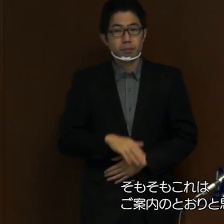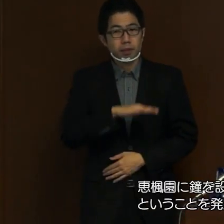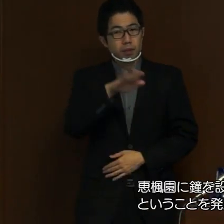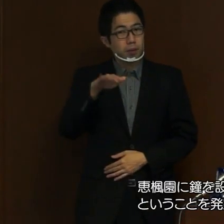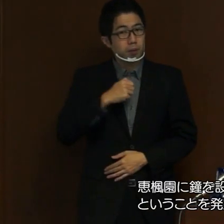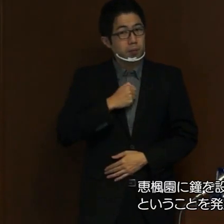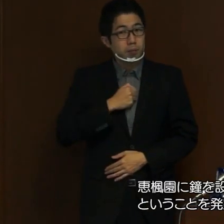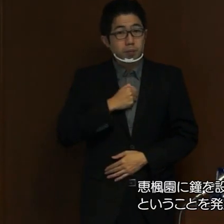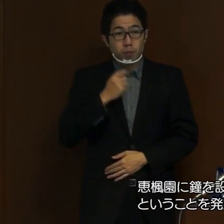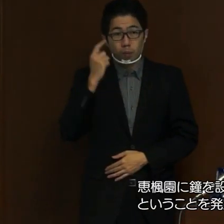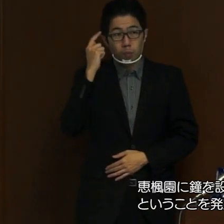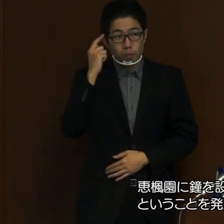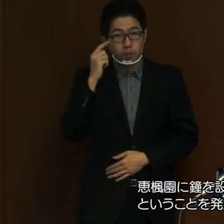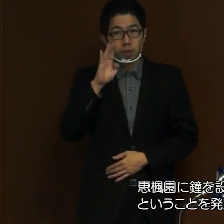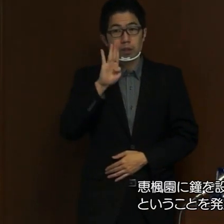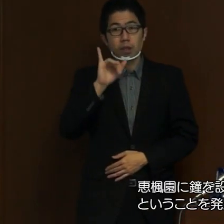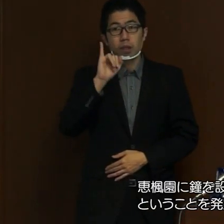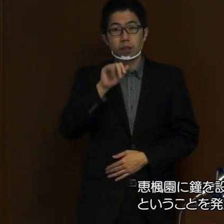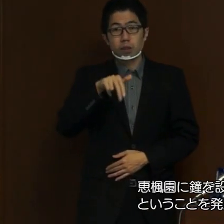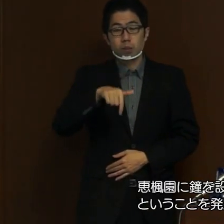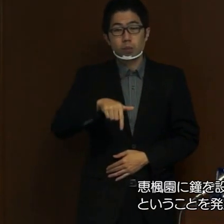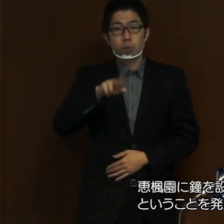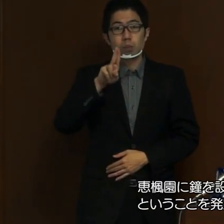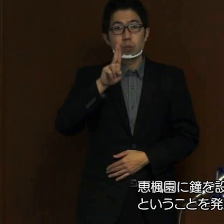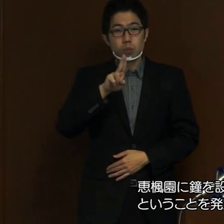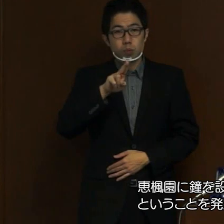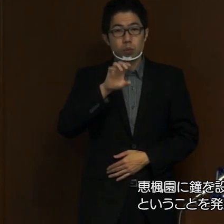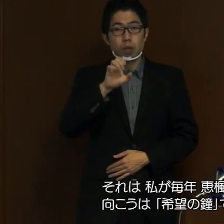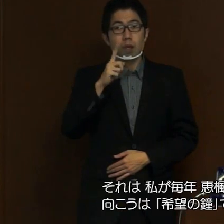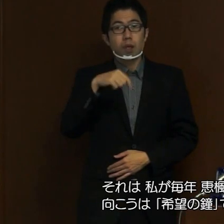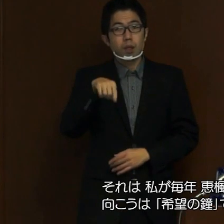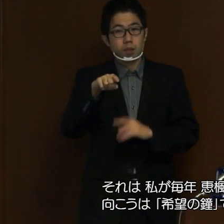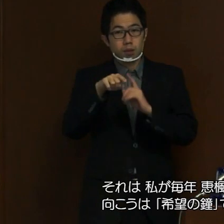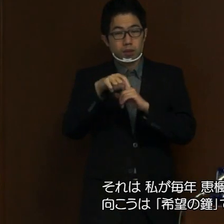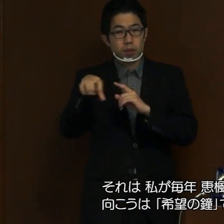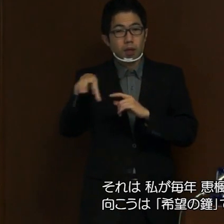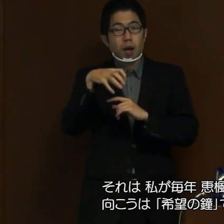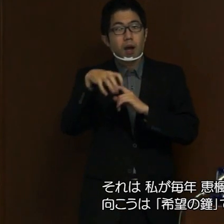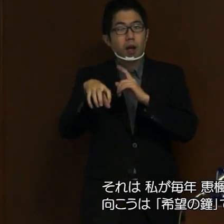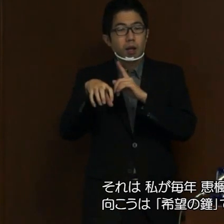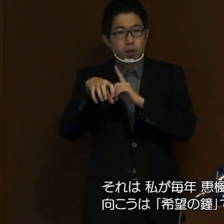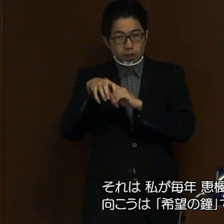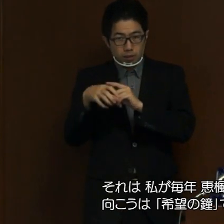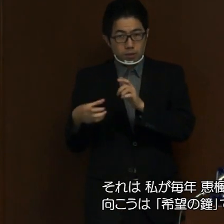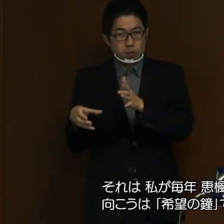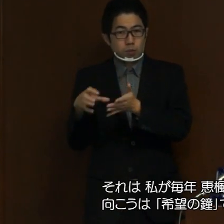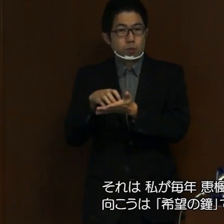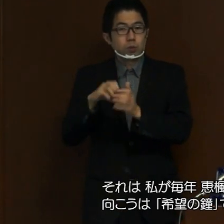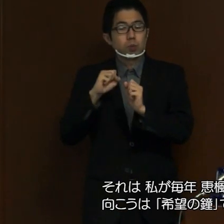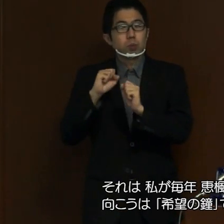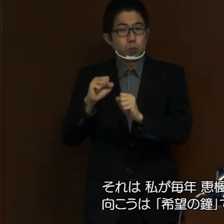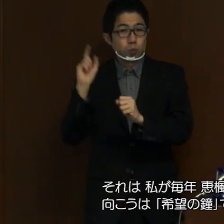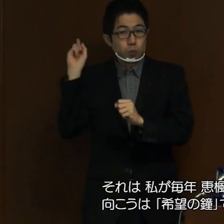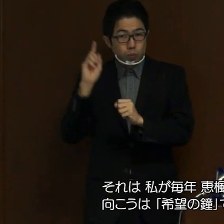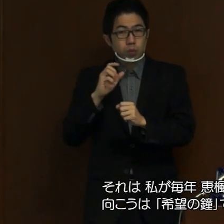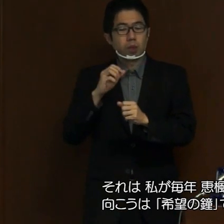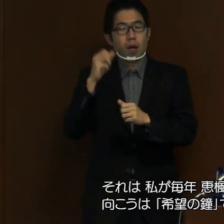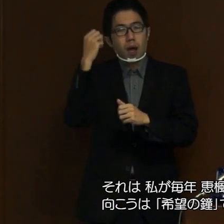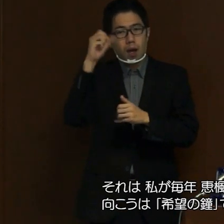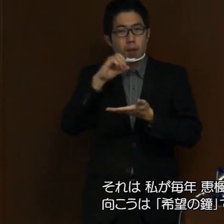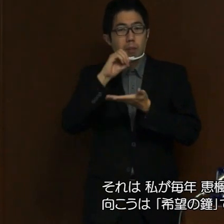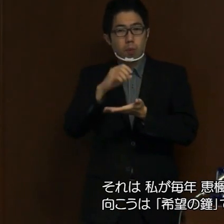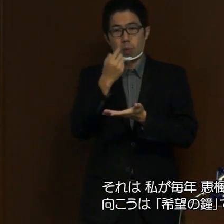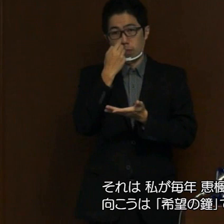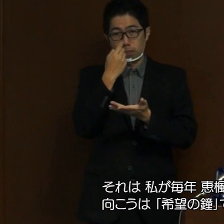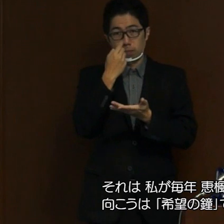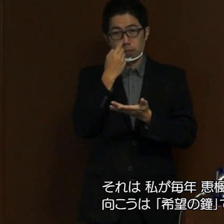いますけれども、経風園に鐘を設置したということを発案したのも私で、それは私が毎年経風園を訪れている中で、